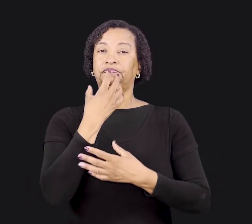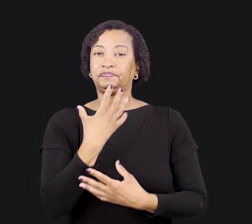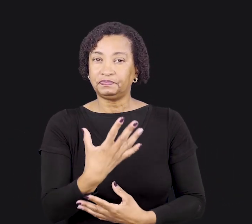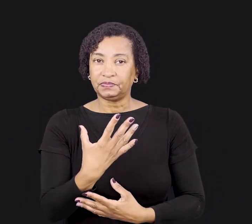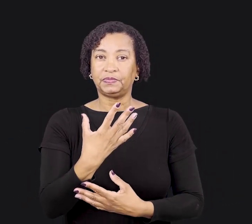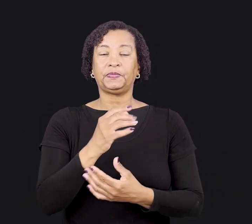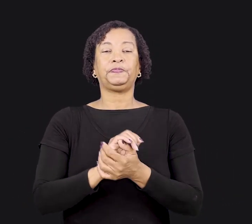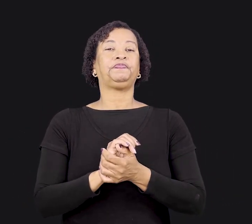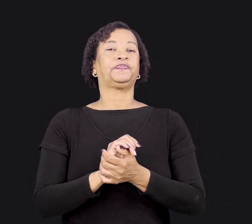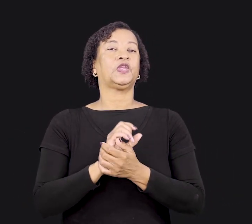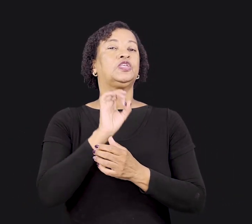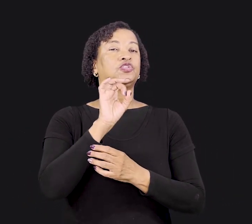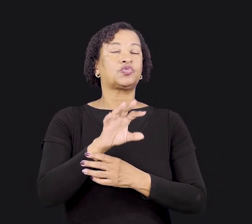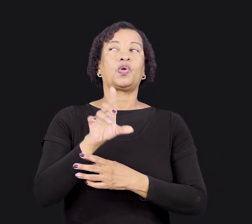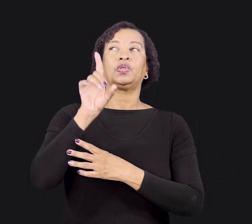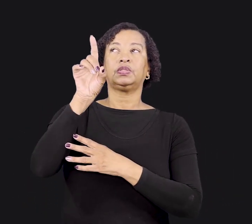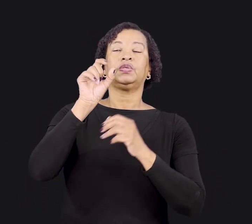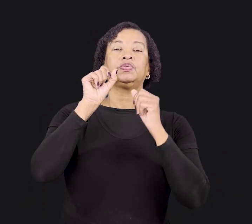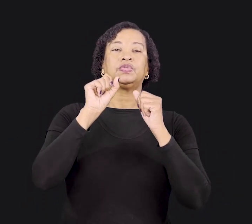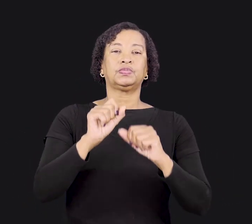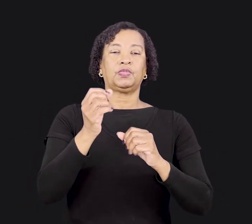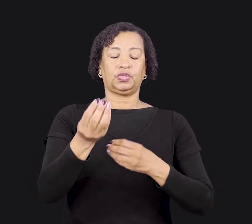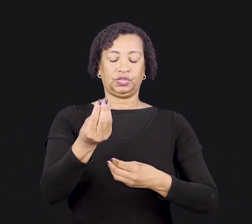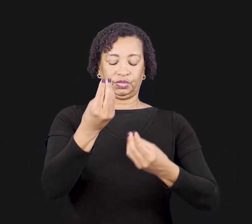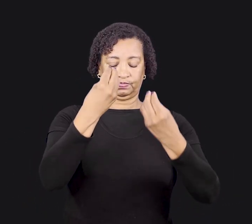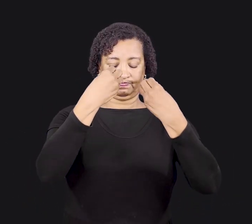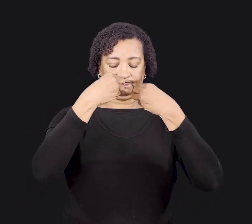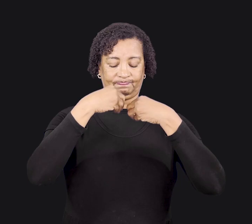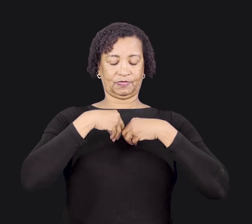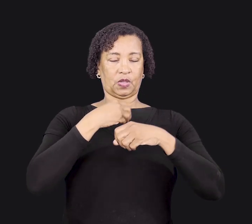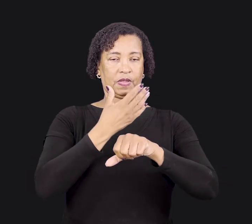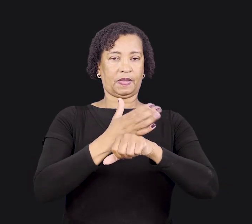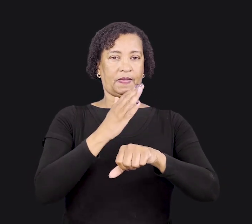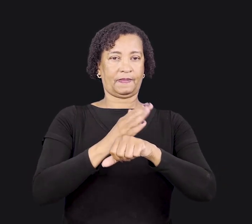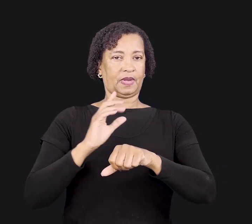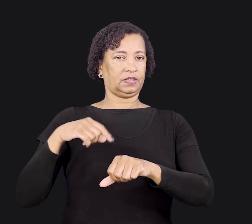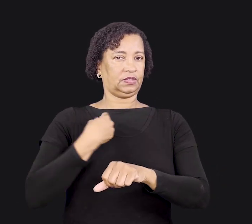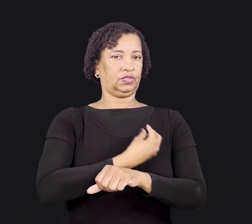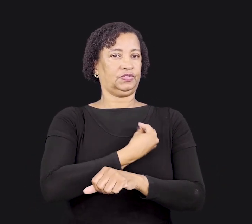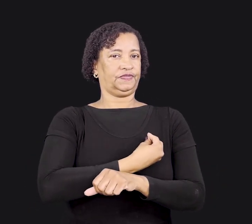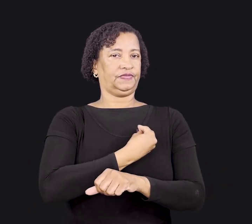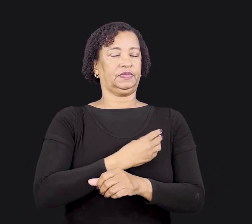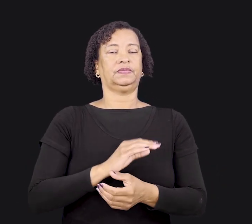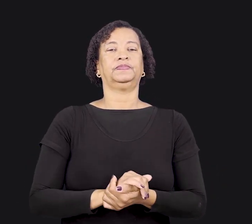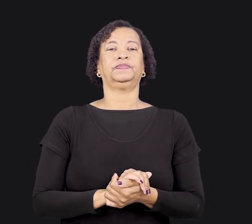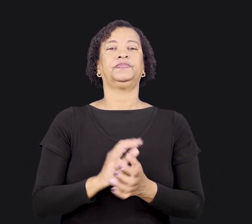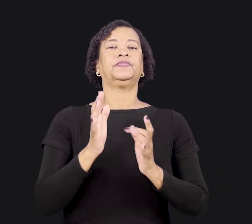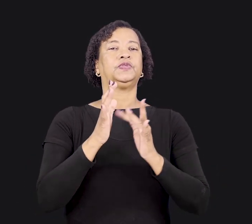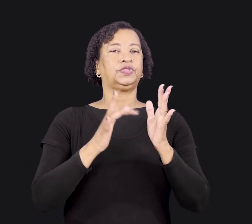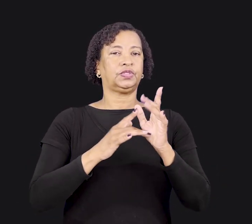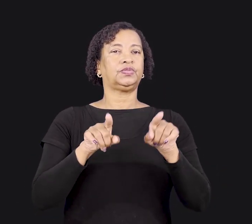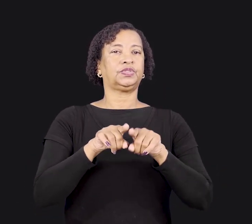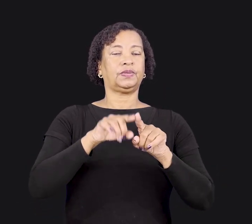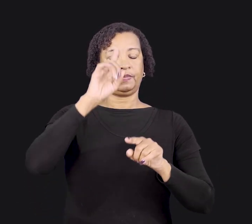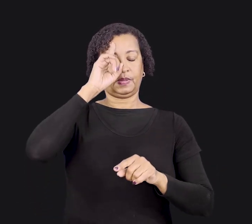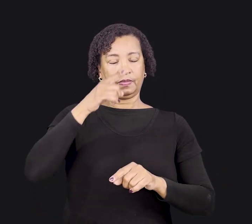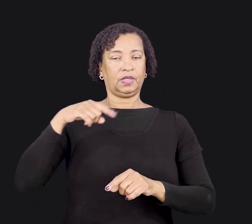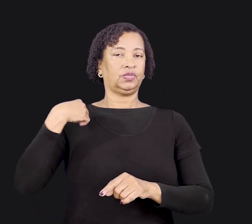bem-aventuranças, as quais só Deus pode pôr em prática em nossas vidas. Jesus também nos mandou olhar ao redor e